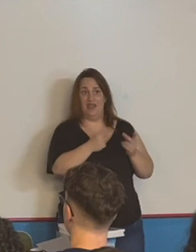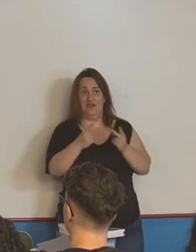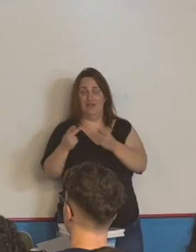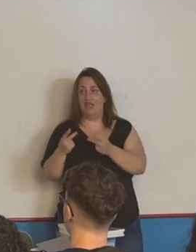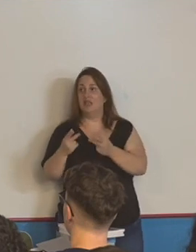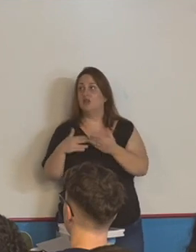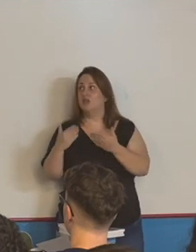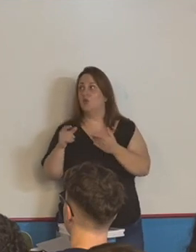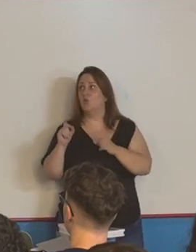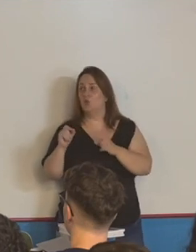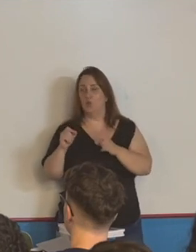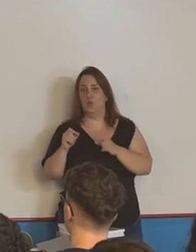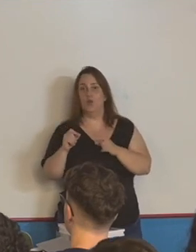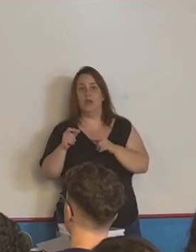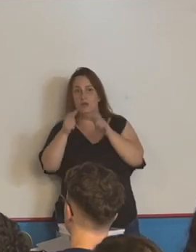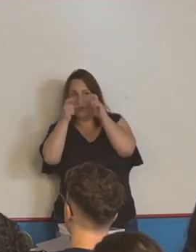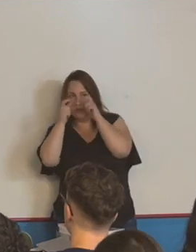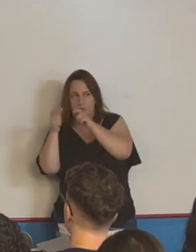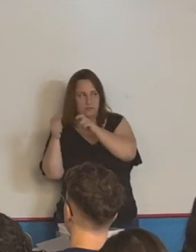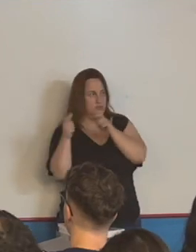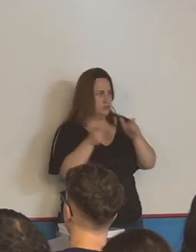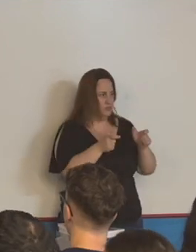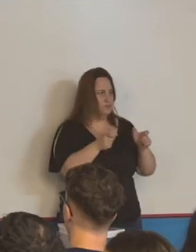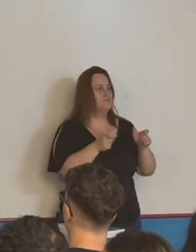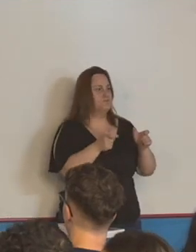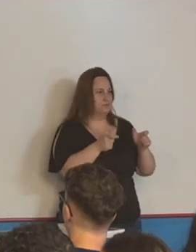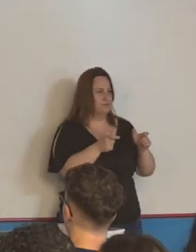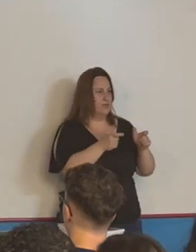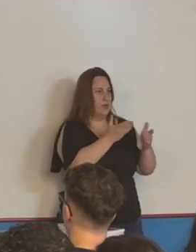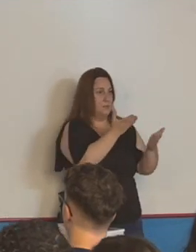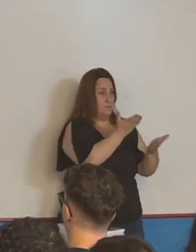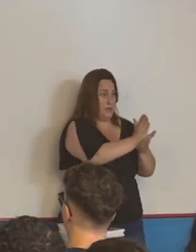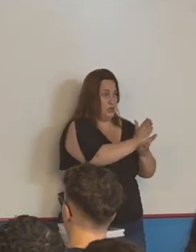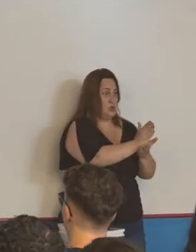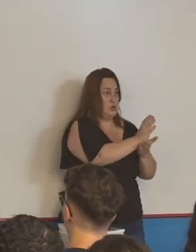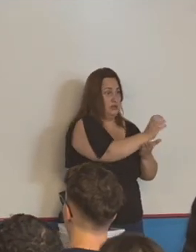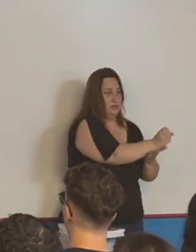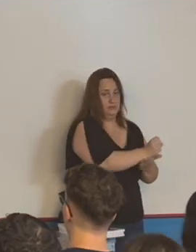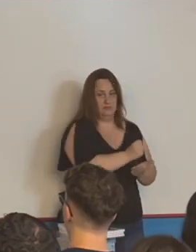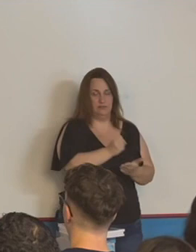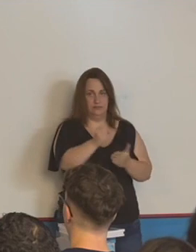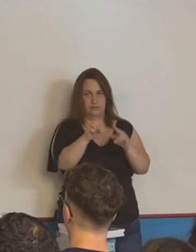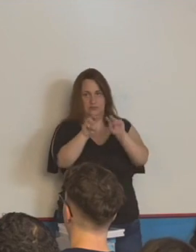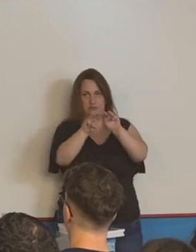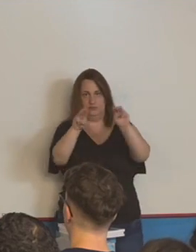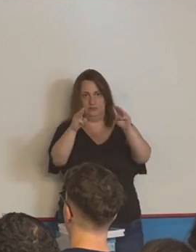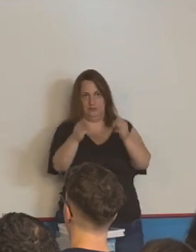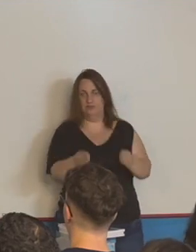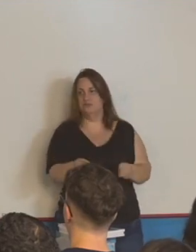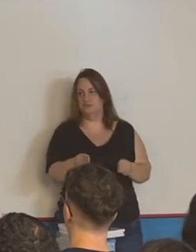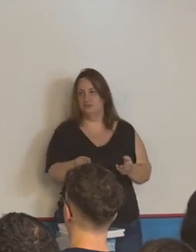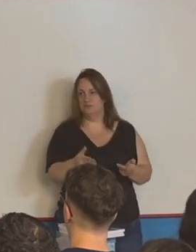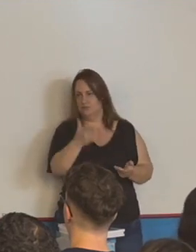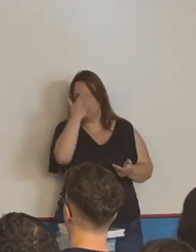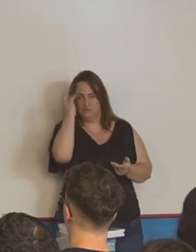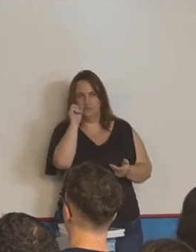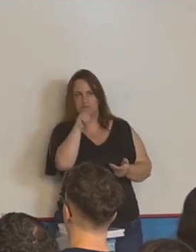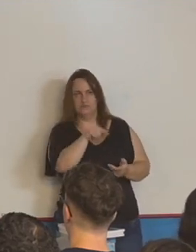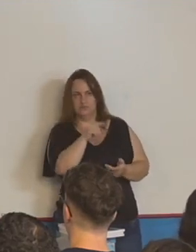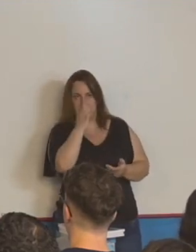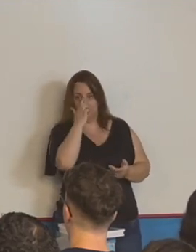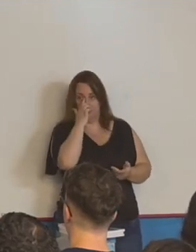arte ficam de olho nas pessoas que passam nesses editais, entendeu? Tipo, quem é essa pessoa que passou ali? Deixa eu